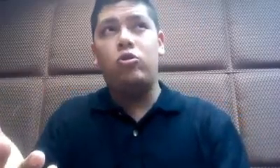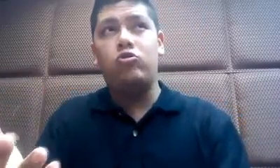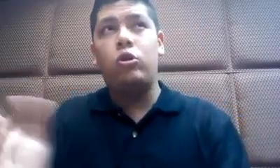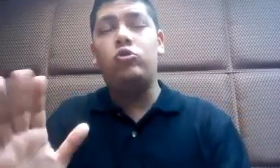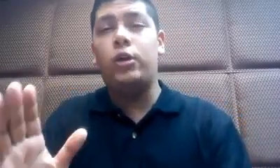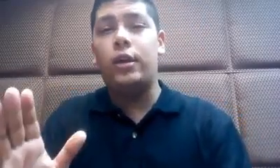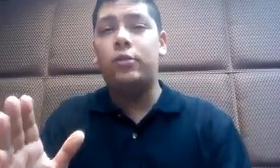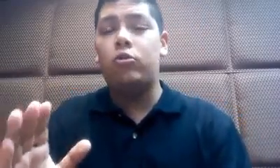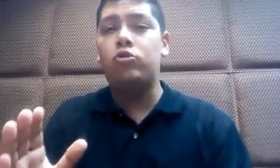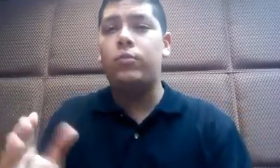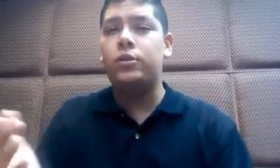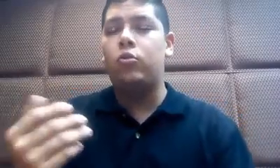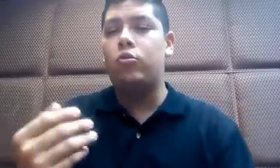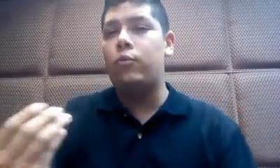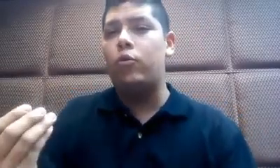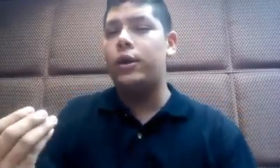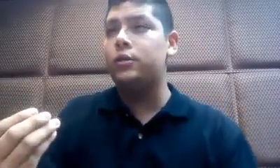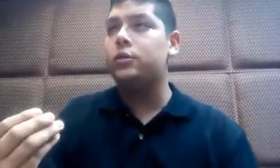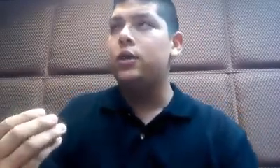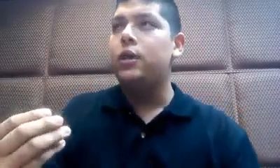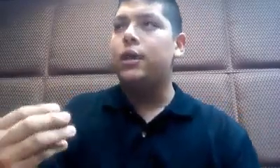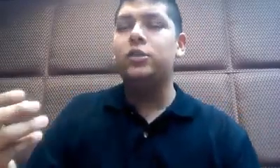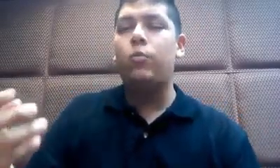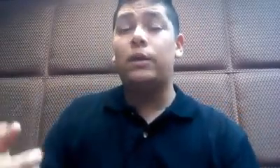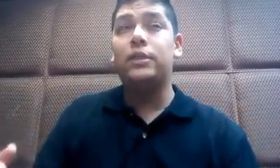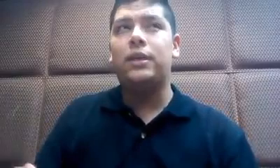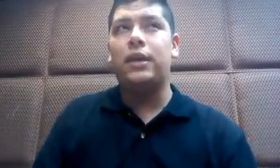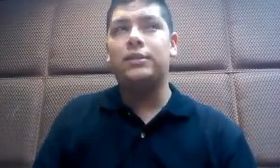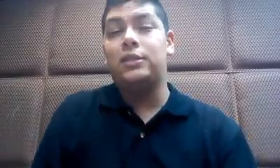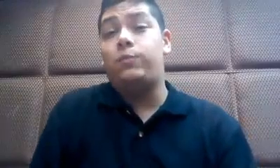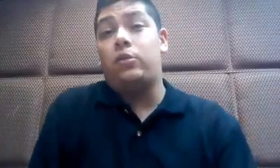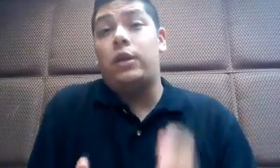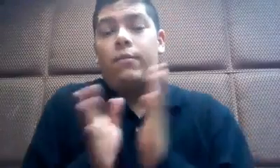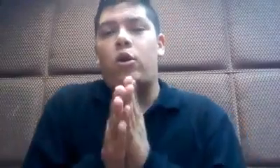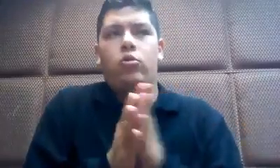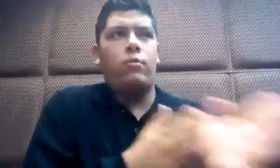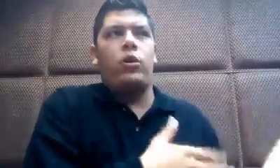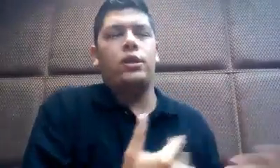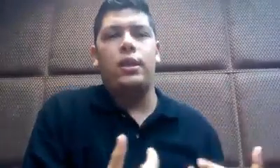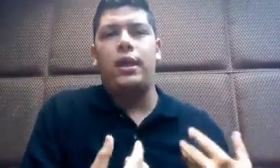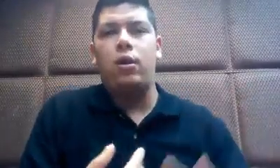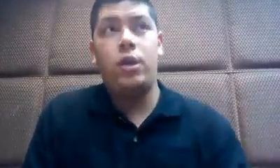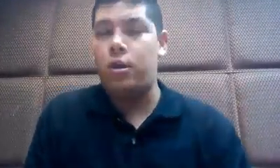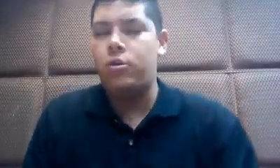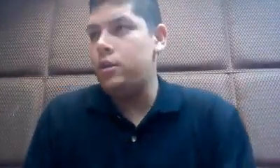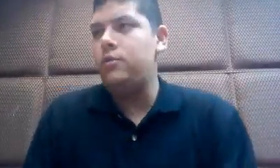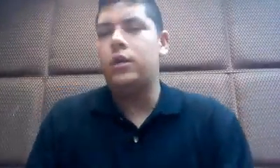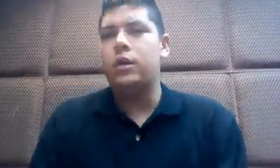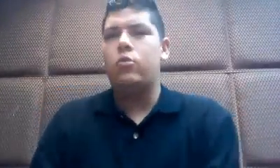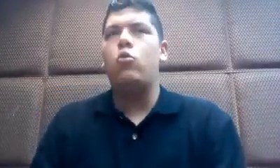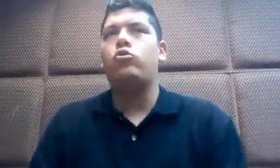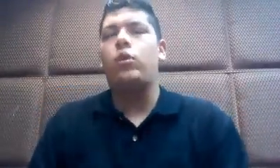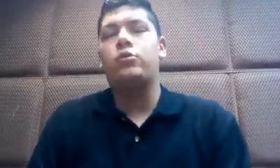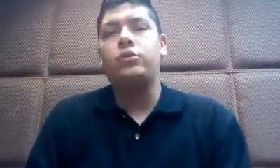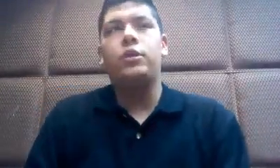no suele suceder tanto en los hombres. Digo, no hay mujeres, casi no pasa de que estás esperando el camión y una mujer te diga, oye, ¿qué onda? ¿Qué rico bulto? Algo así.